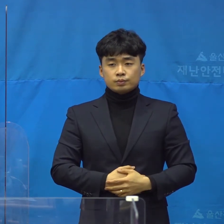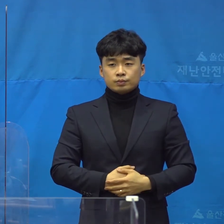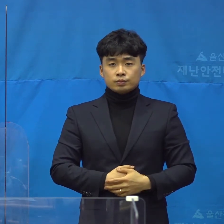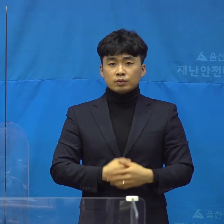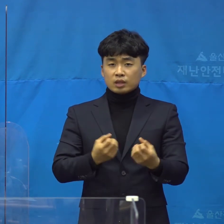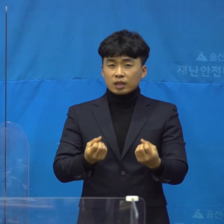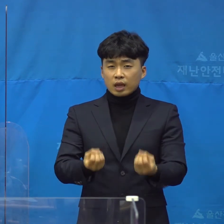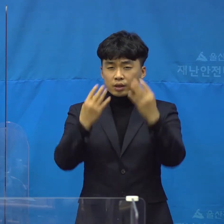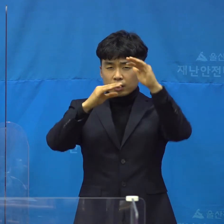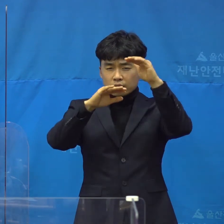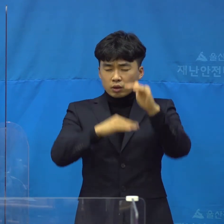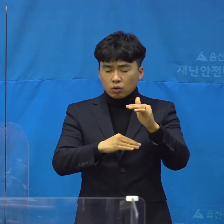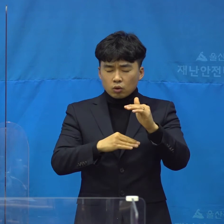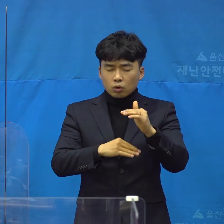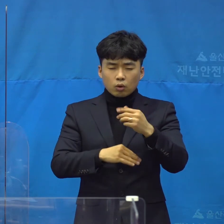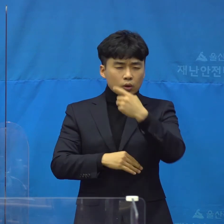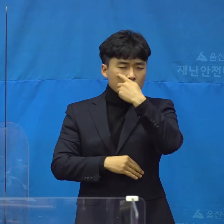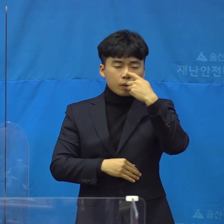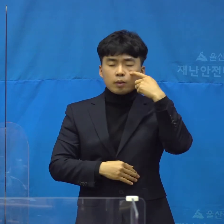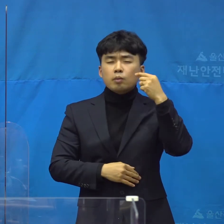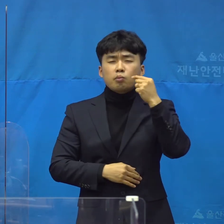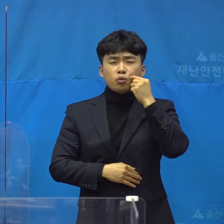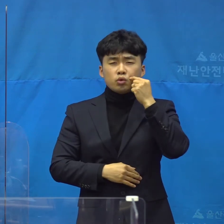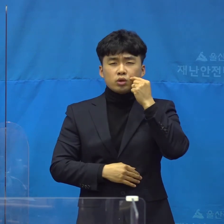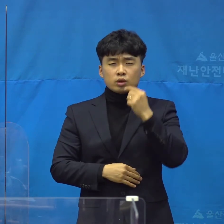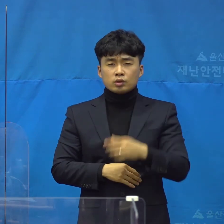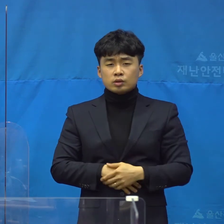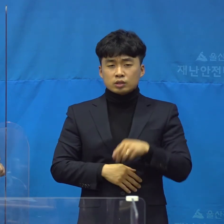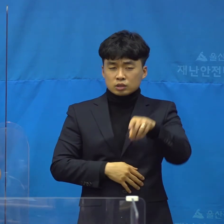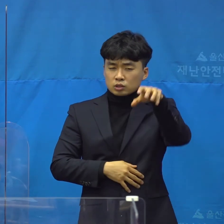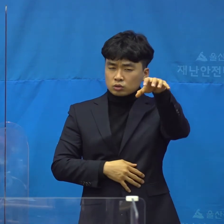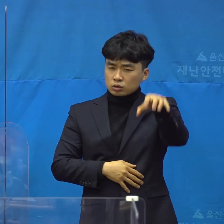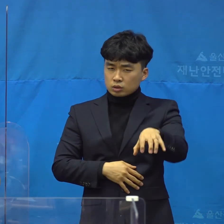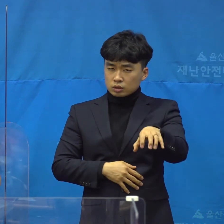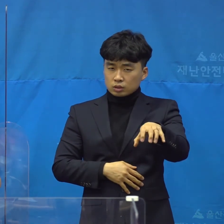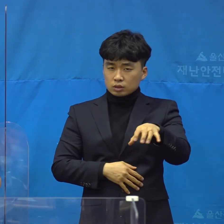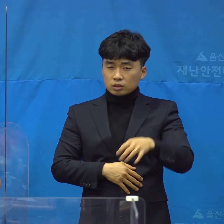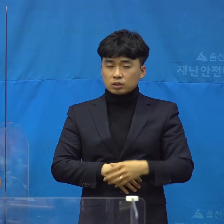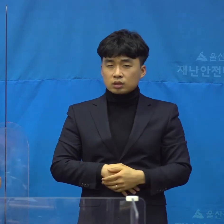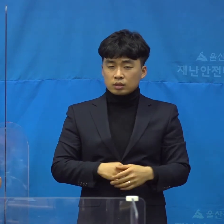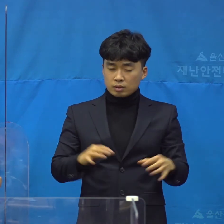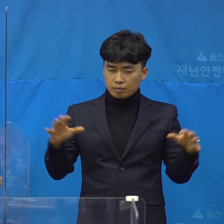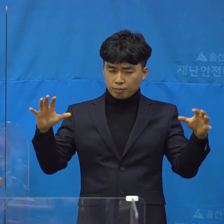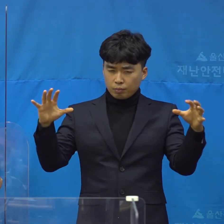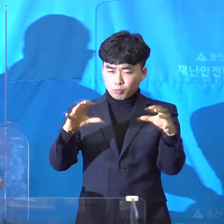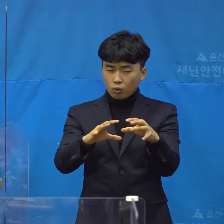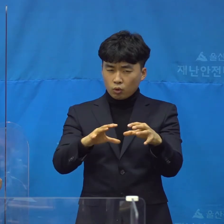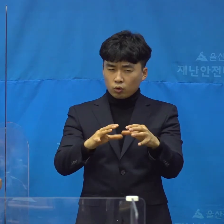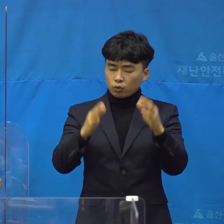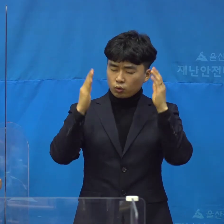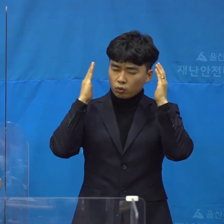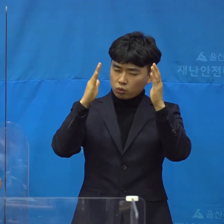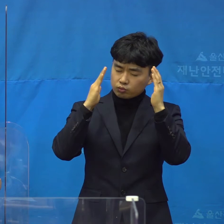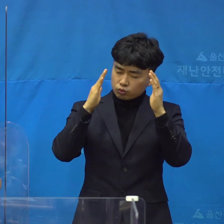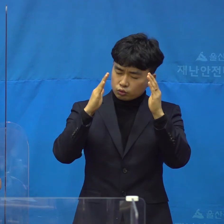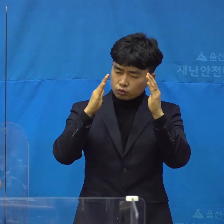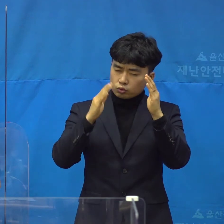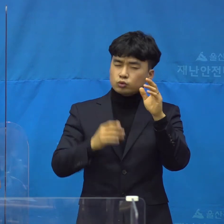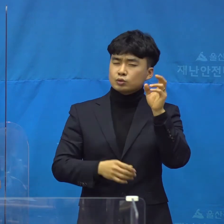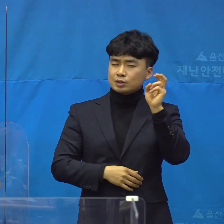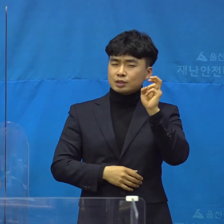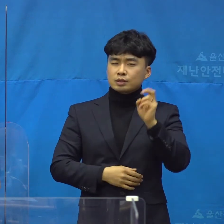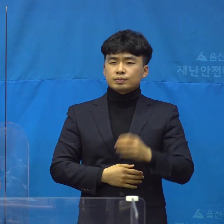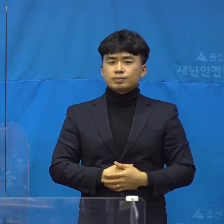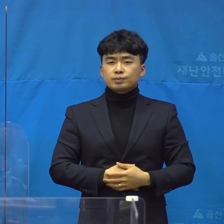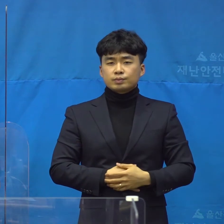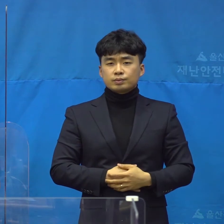그 행사 내용은 저희들이 지금 파악을 못하고 있고요. 아마 거기에서 같이 어떤 공부를 하지 않았겠나